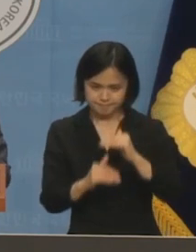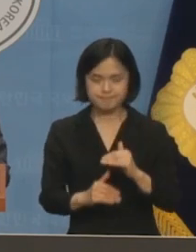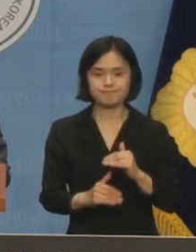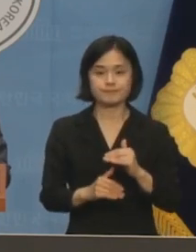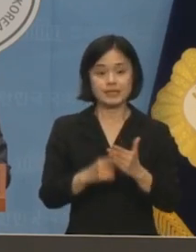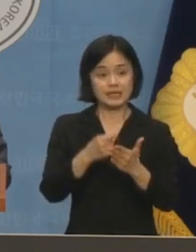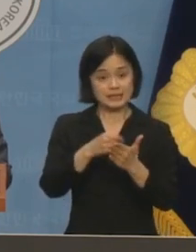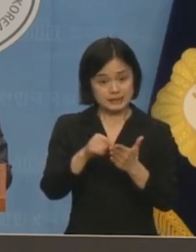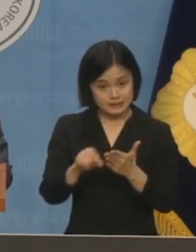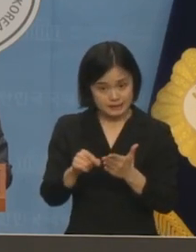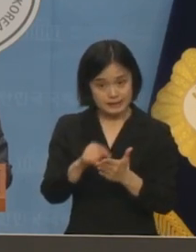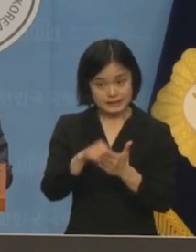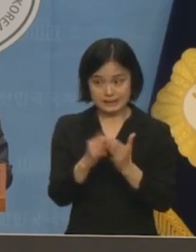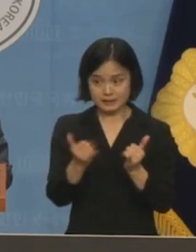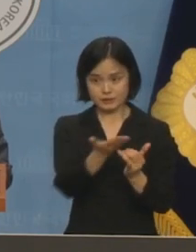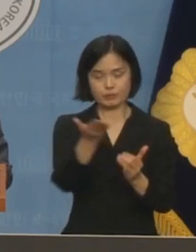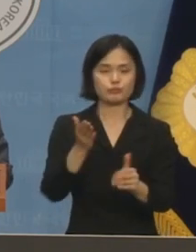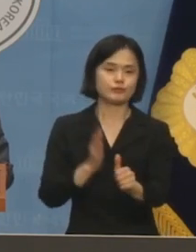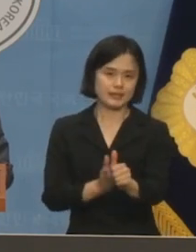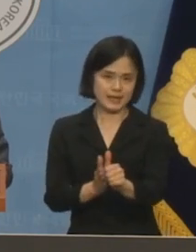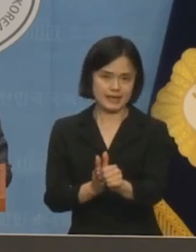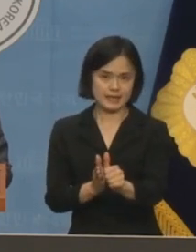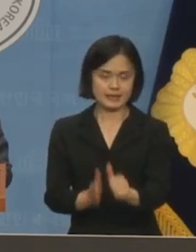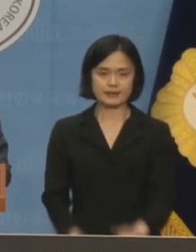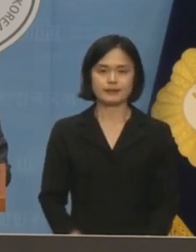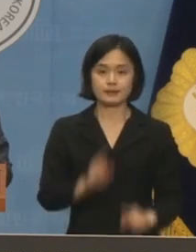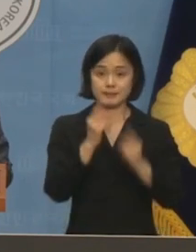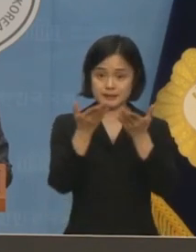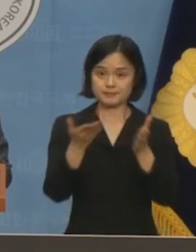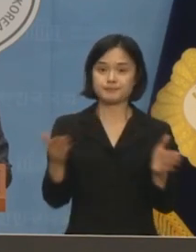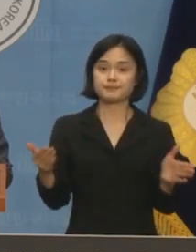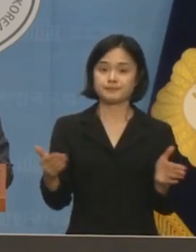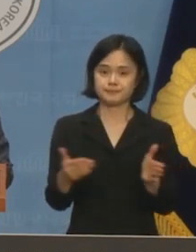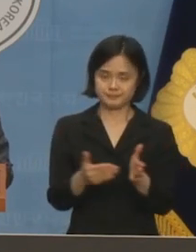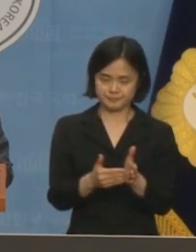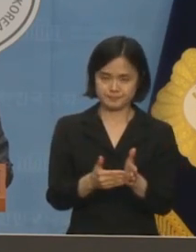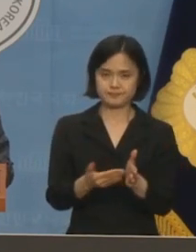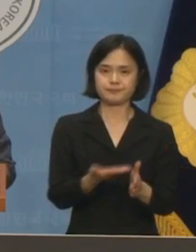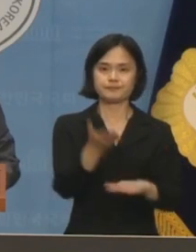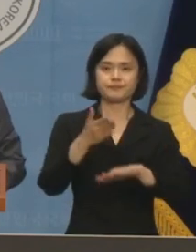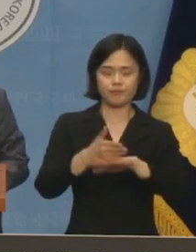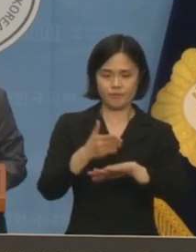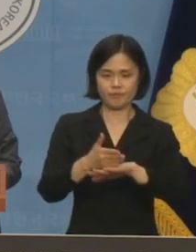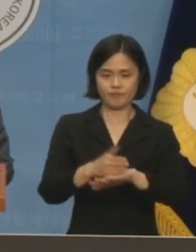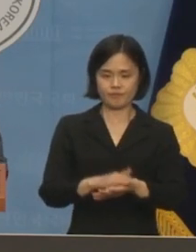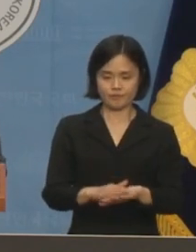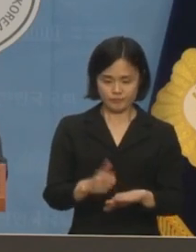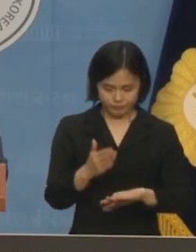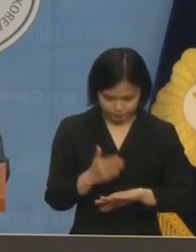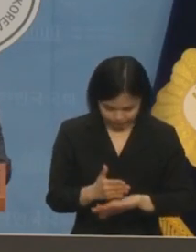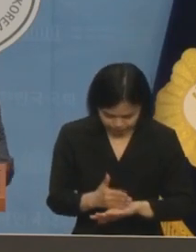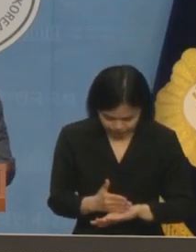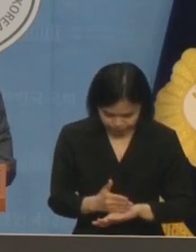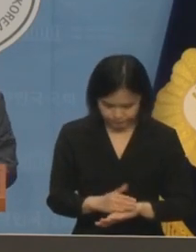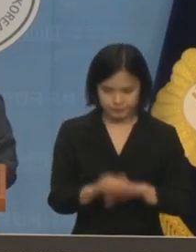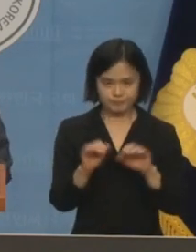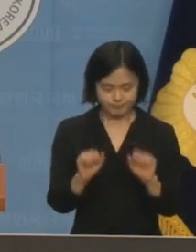주시기를 부탁드리면서 오늘 기자회견을 종료하겠습니다. 경청해 주신 여러분께 감사드립니다. 고맙습니다.